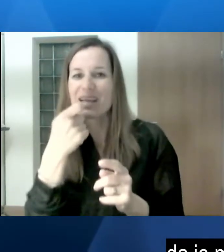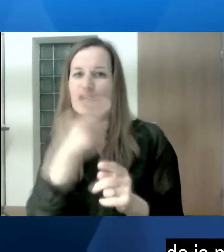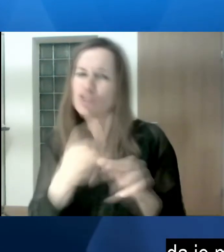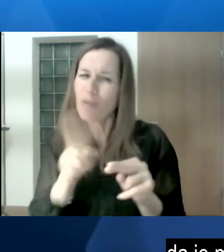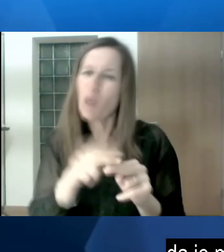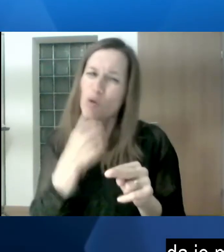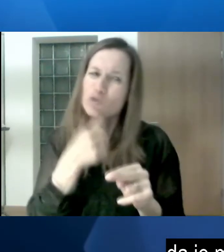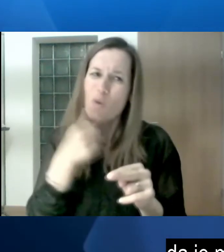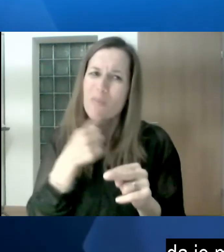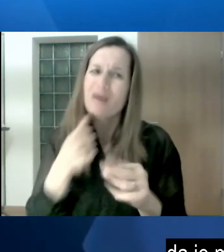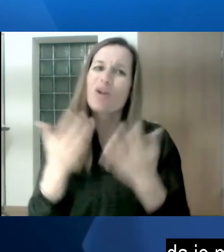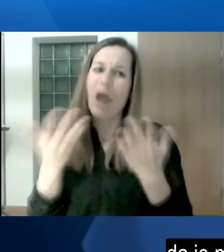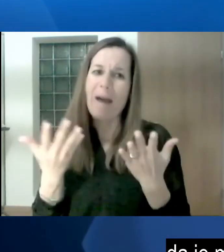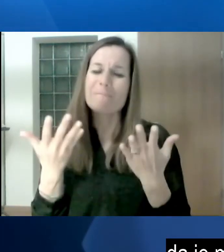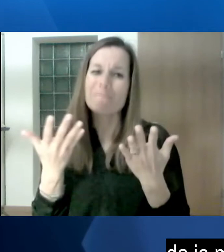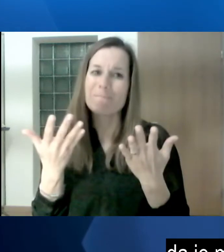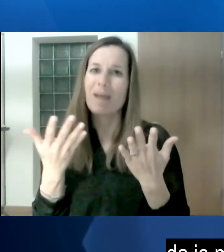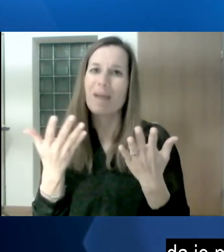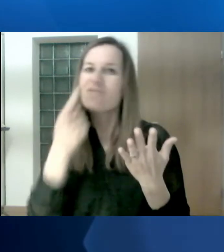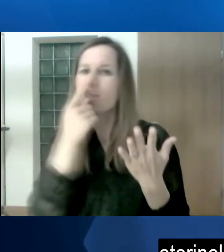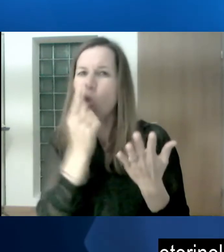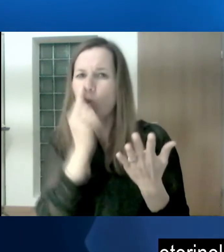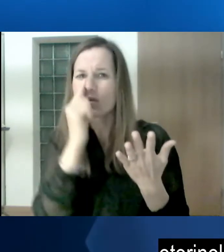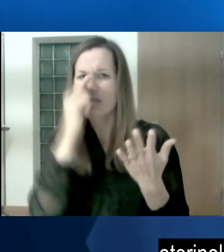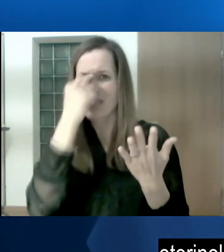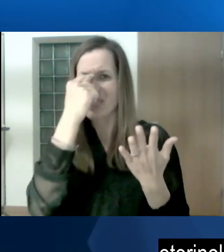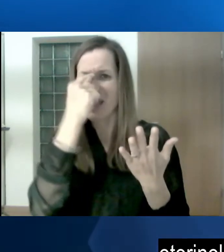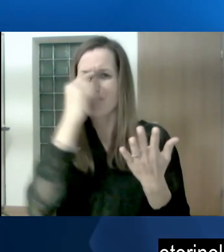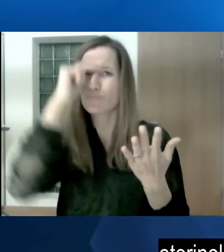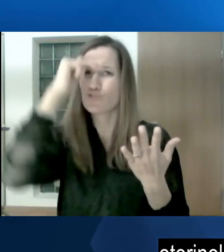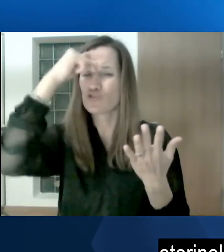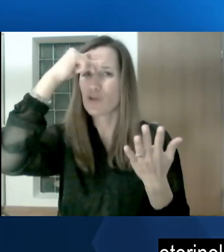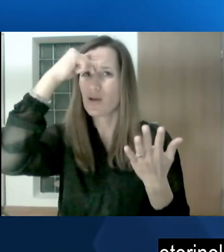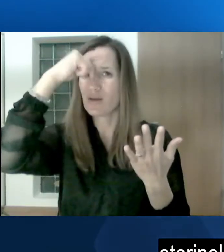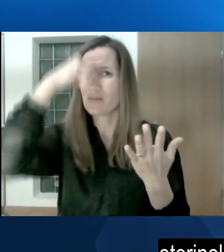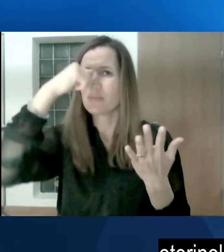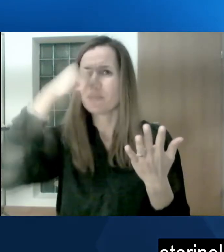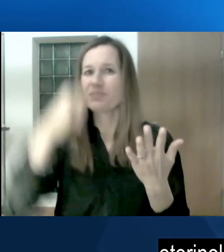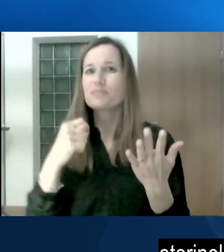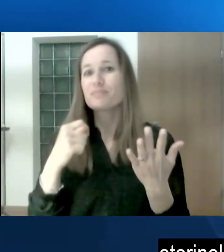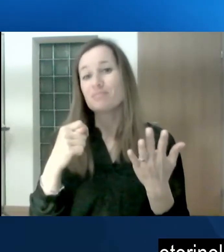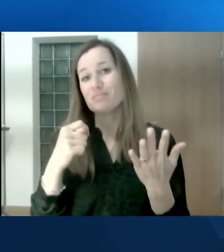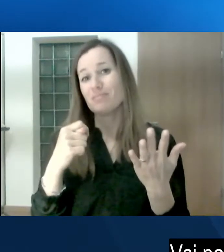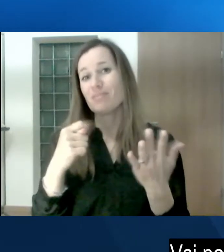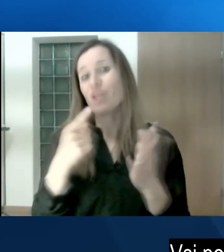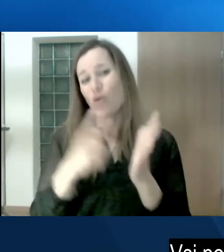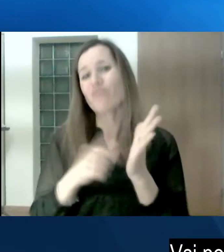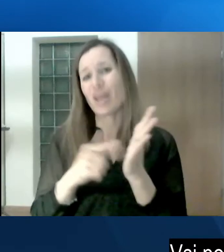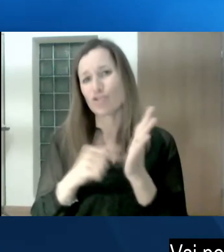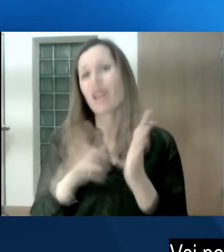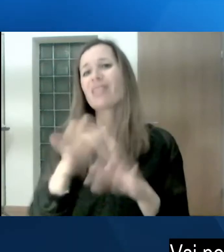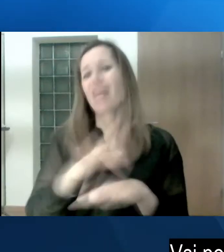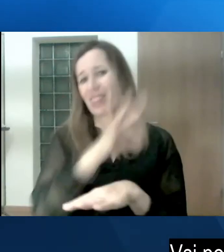pravi, v nosni del žrela preko nosu otorinolaringologi potujemo večkrat dnevno.